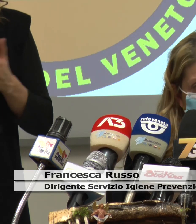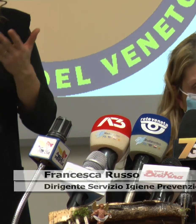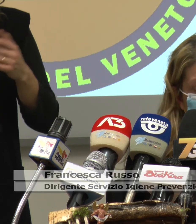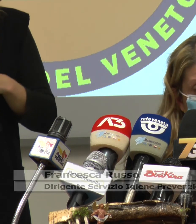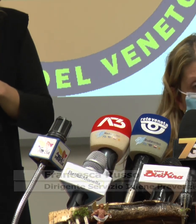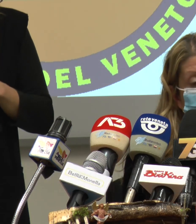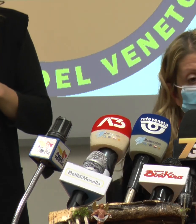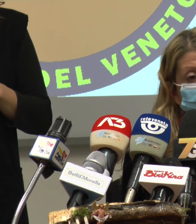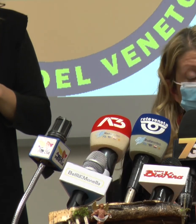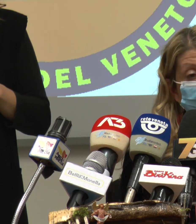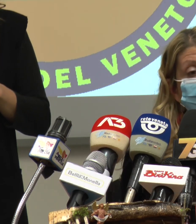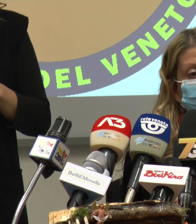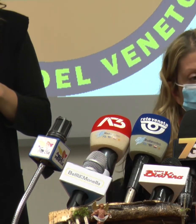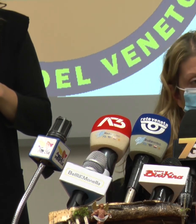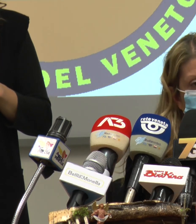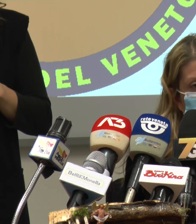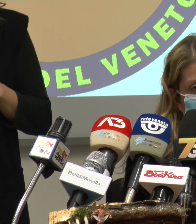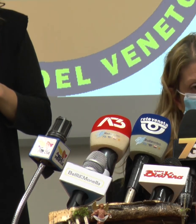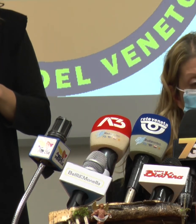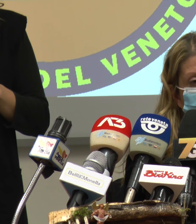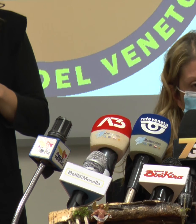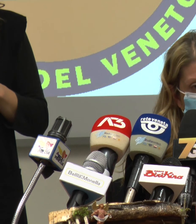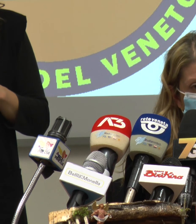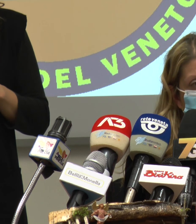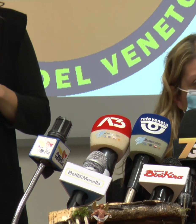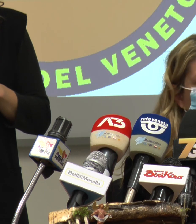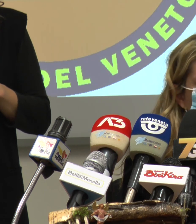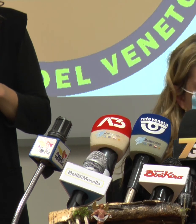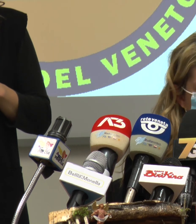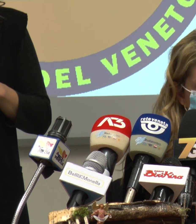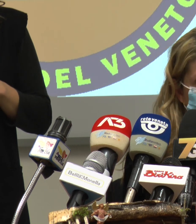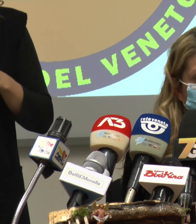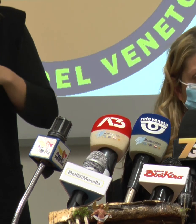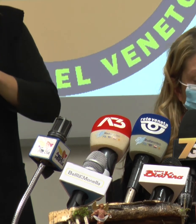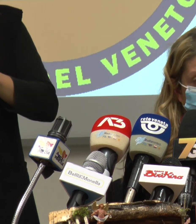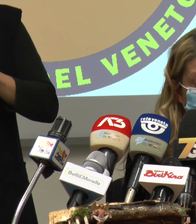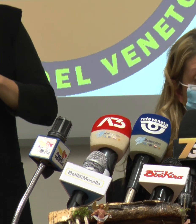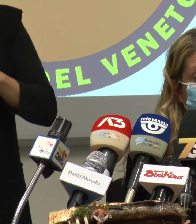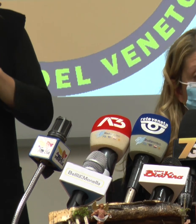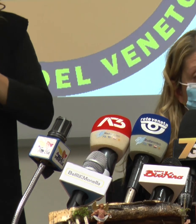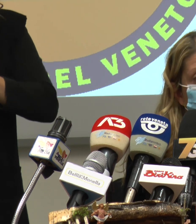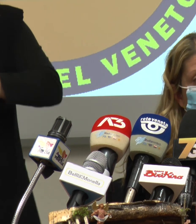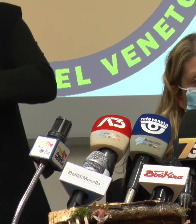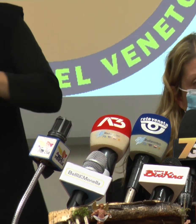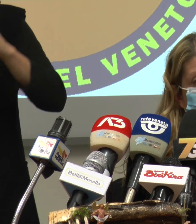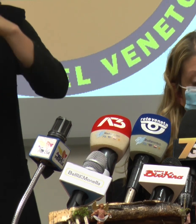nella declinazione del piano, dove praticamente si andrà a vaccinare direttamente nella struttura.